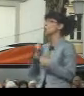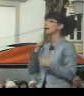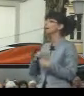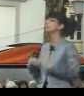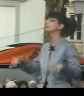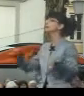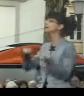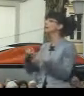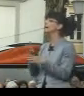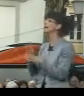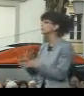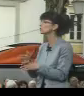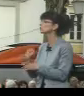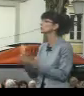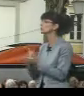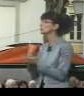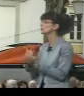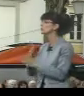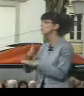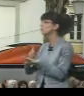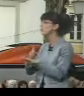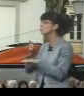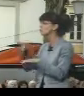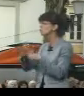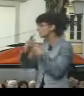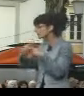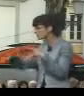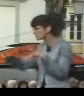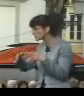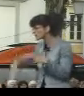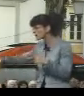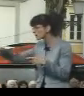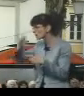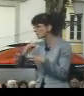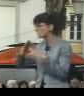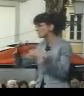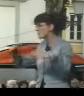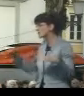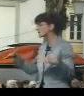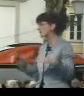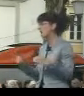ribiče, ki si služimo kruh na tem delu morja.